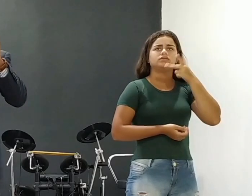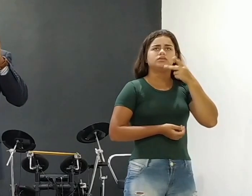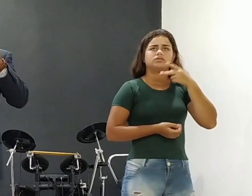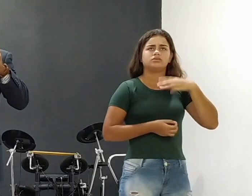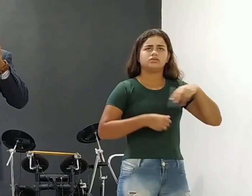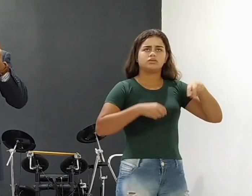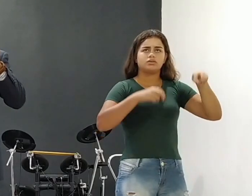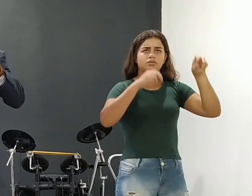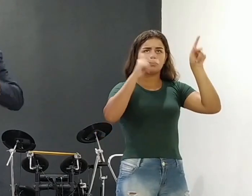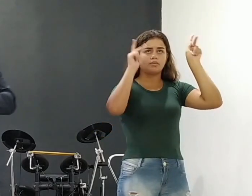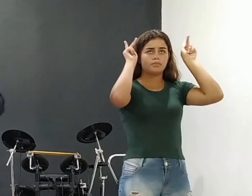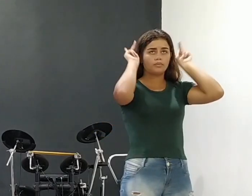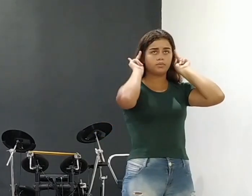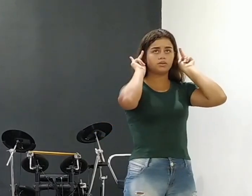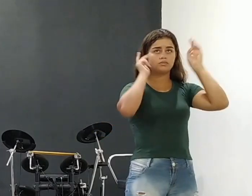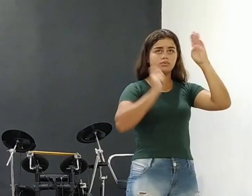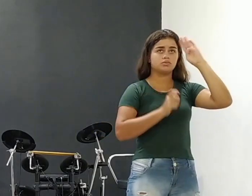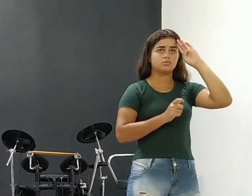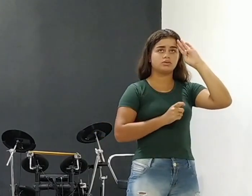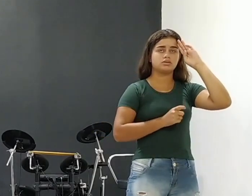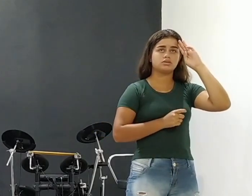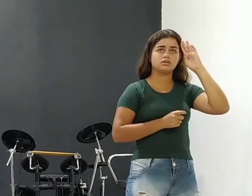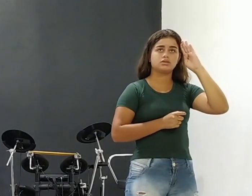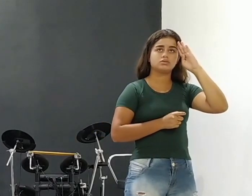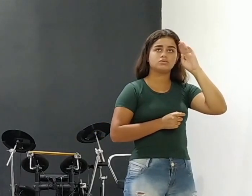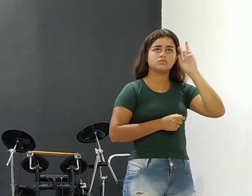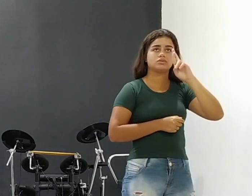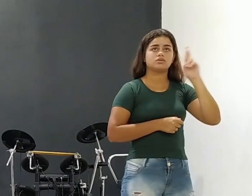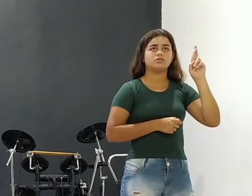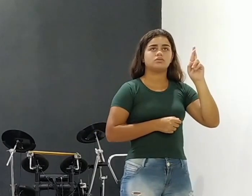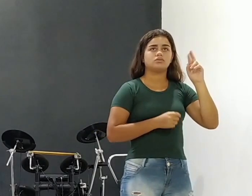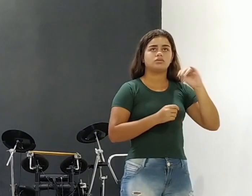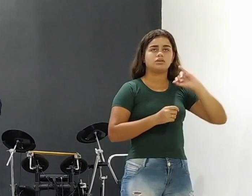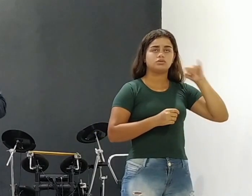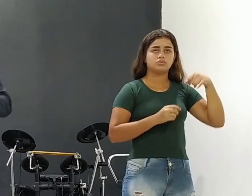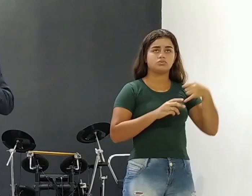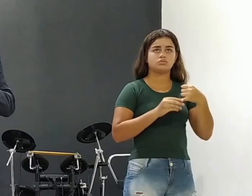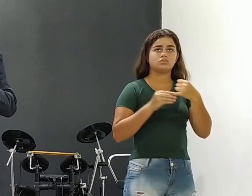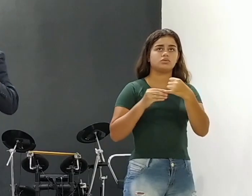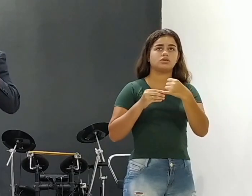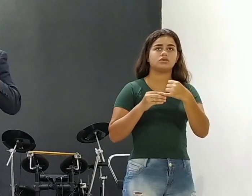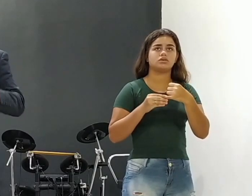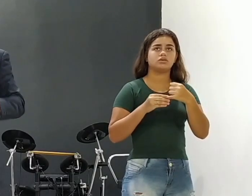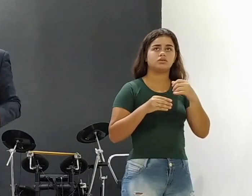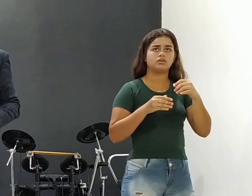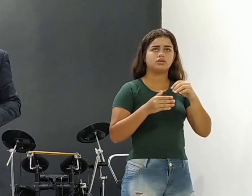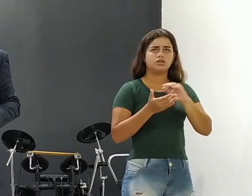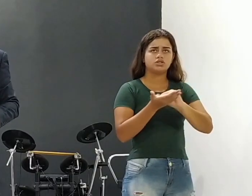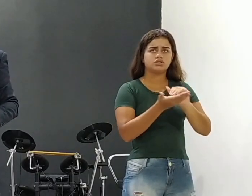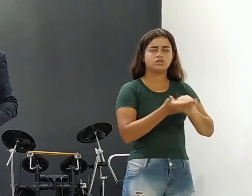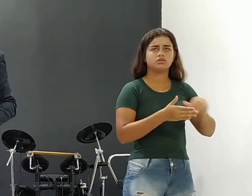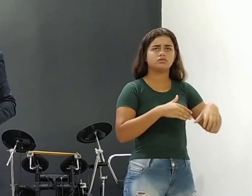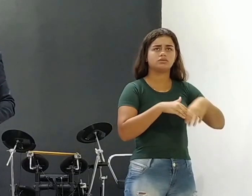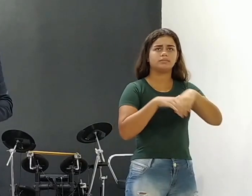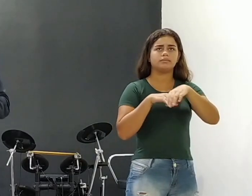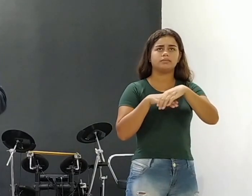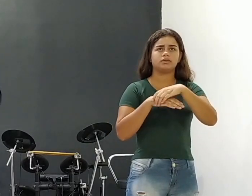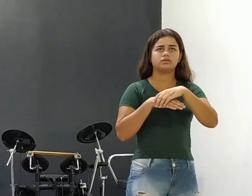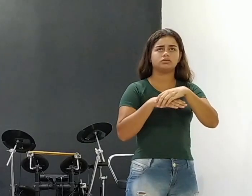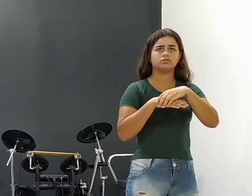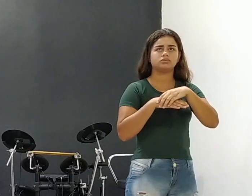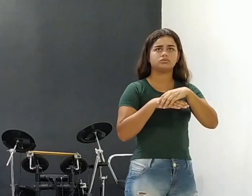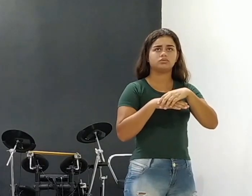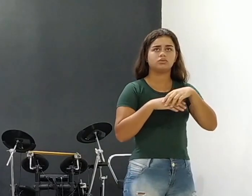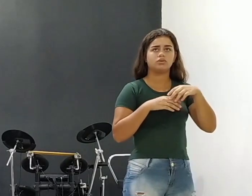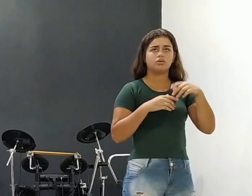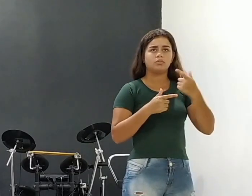Então disse o príncipe do exército do Senhor a Josué: descalça os sapatos dos teus pés, porque o